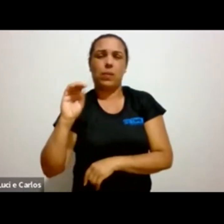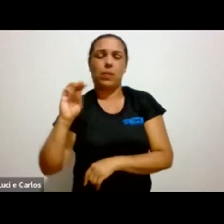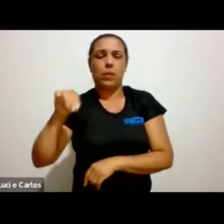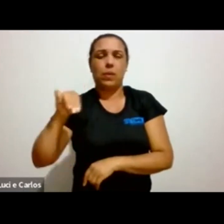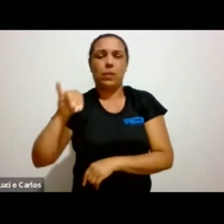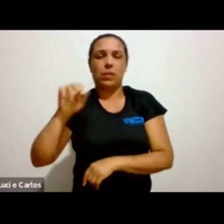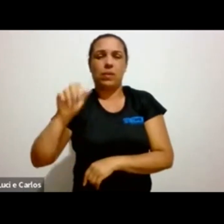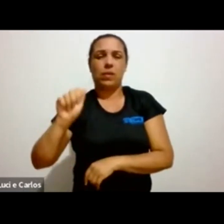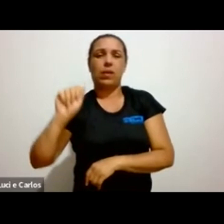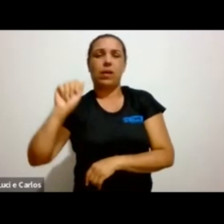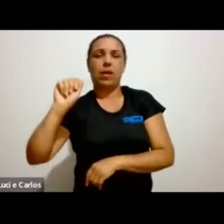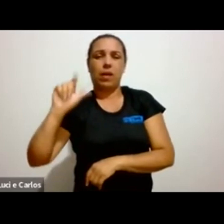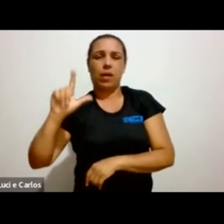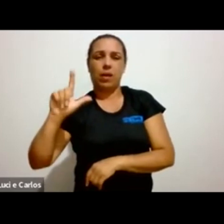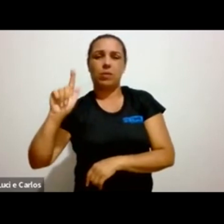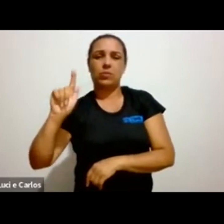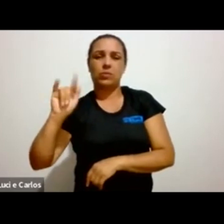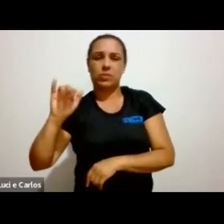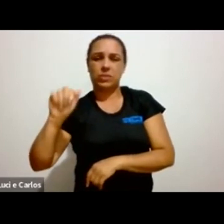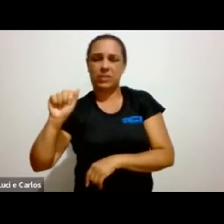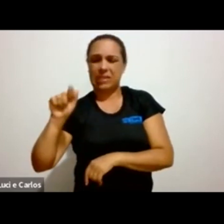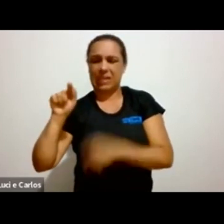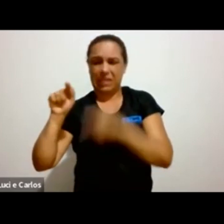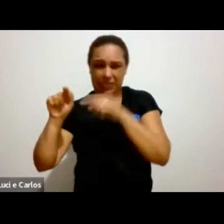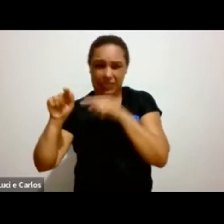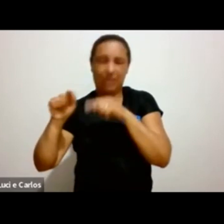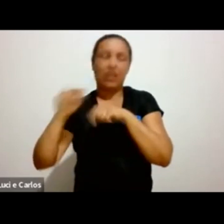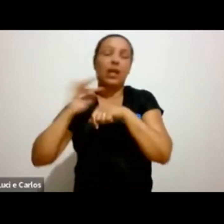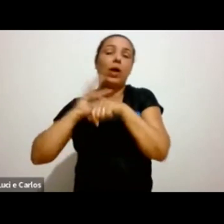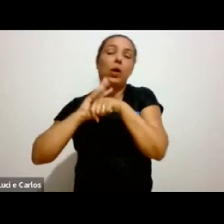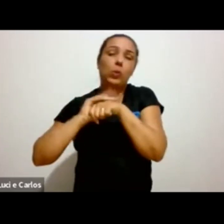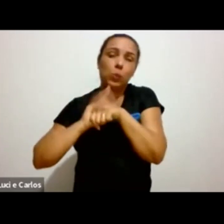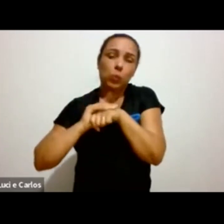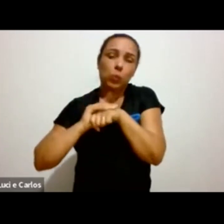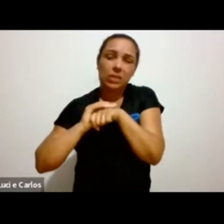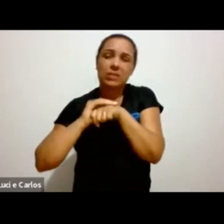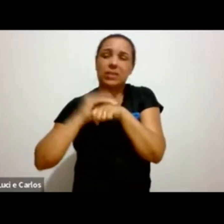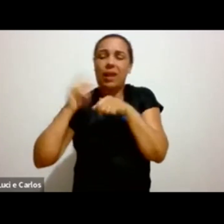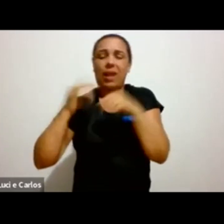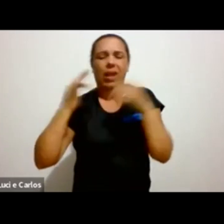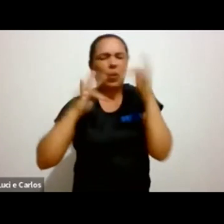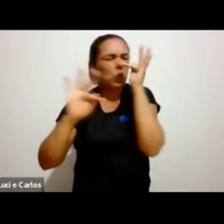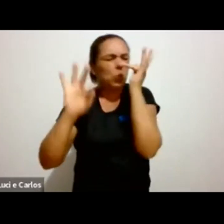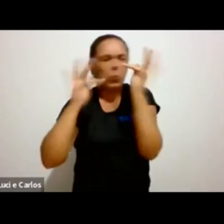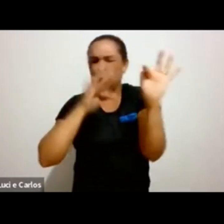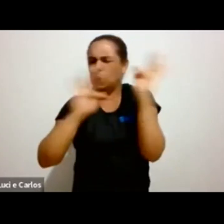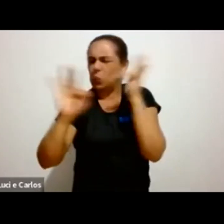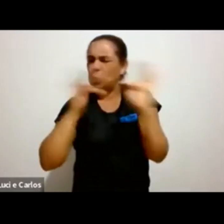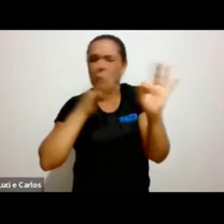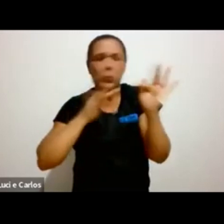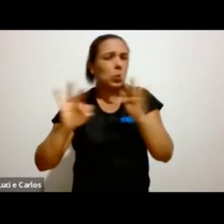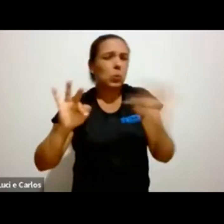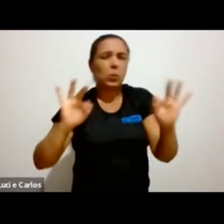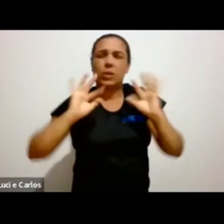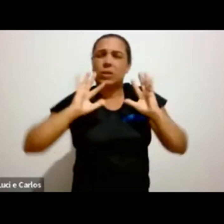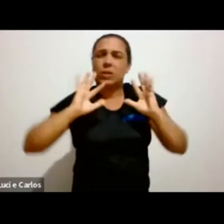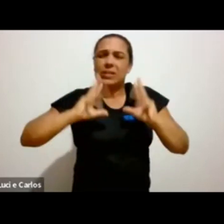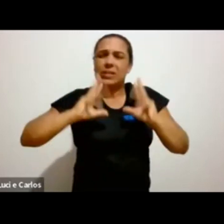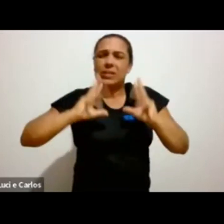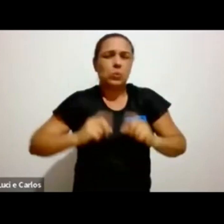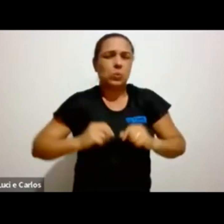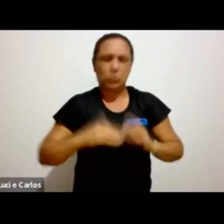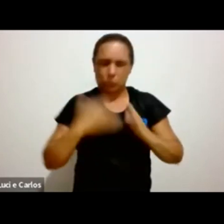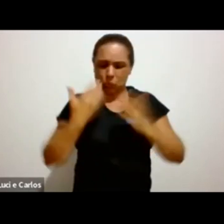está zelando por ela. A própria música ainda, ela continua dizendo assim: segura seu filho no colo.